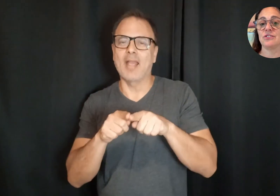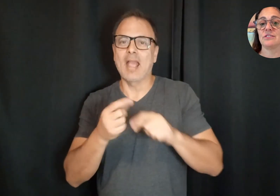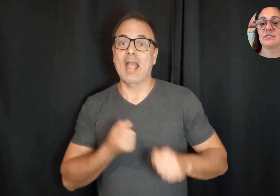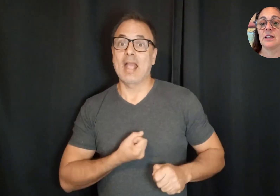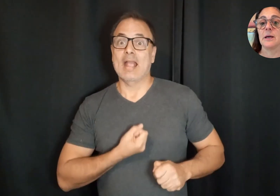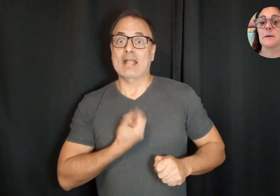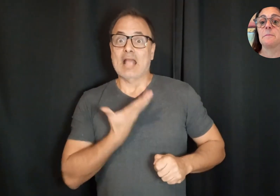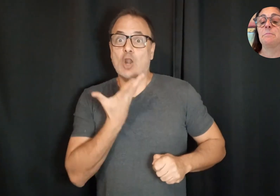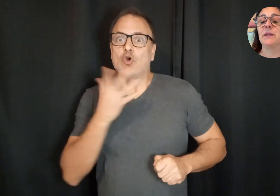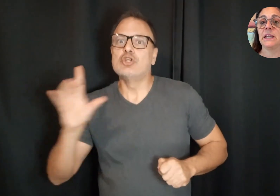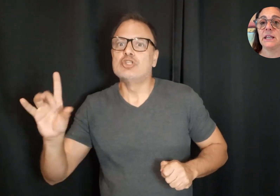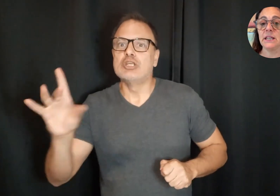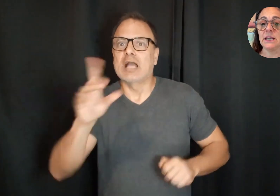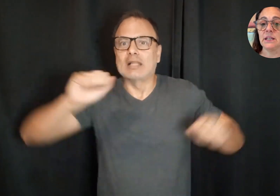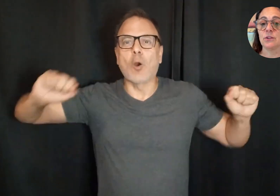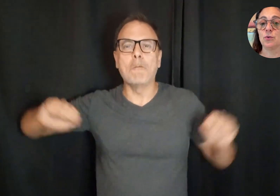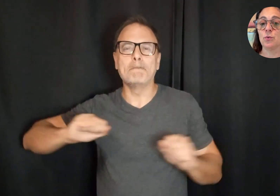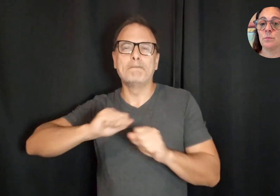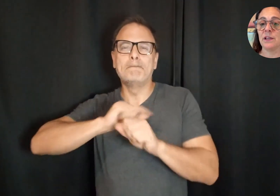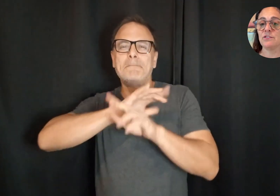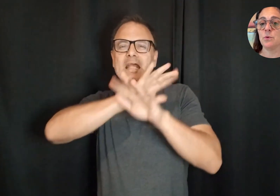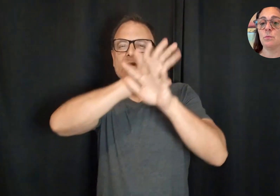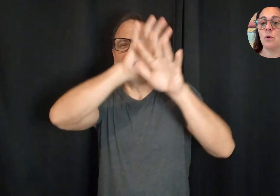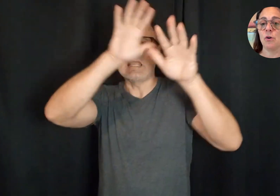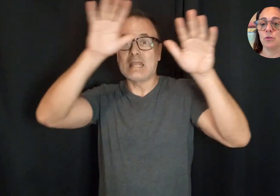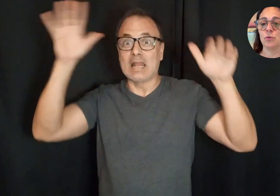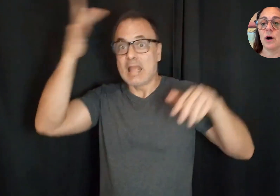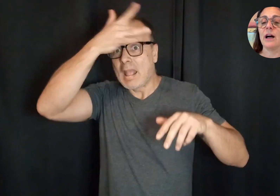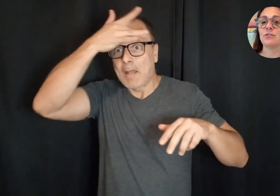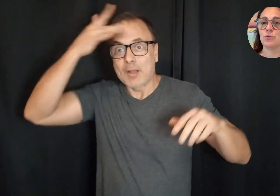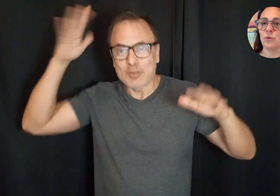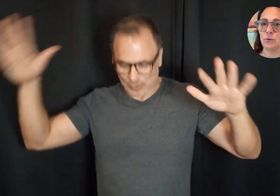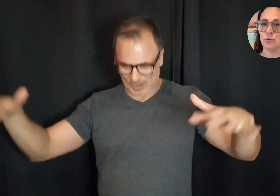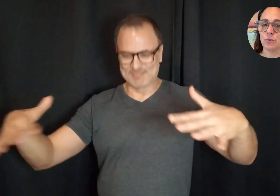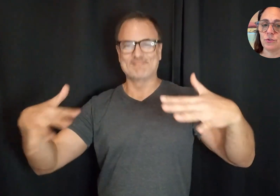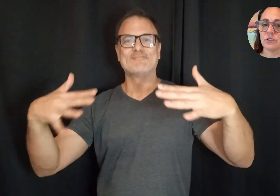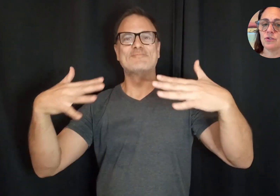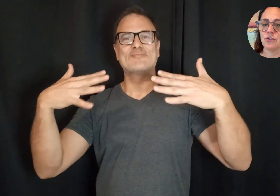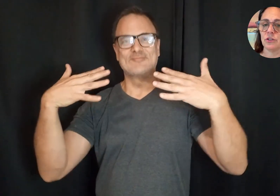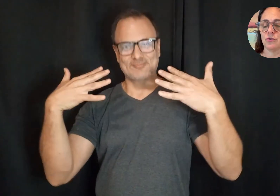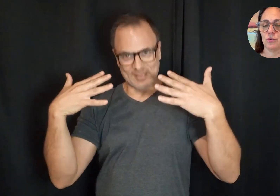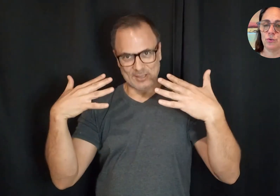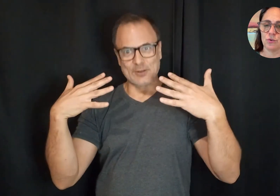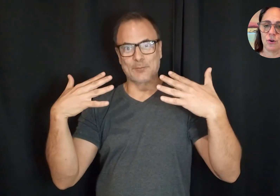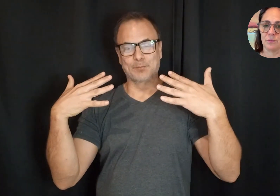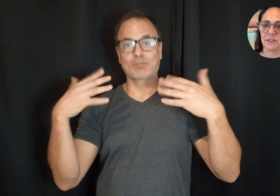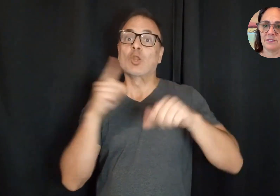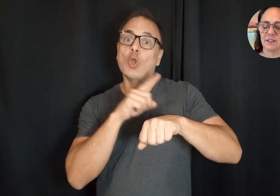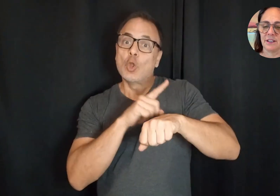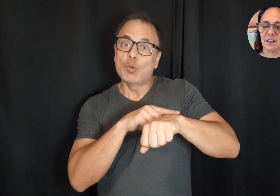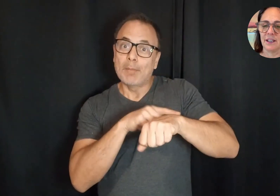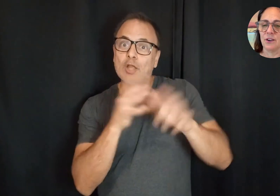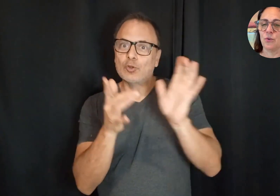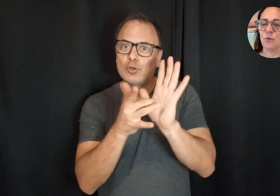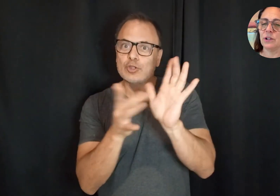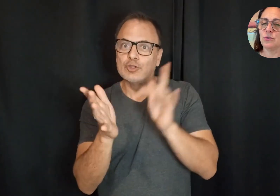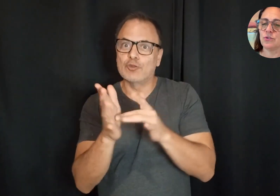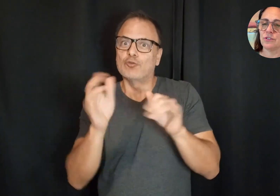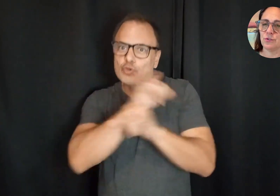diz, brilhe do mesmo modo a sua luz diante dos homens. Quando